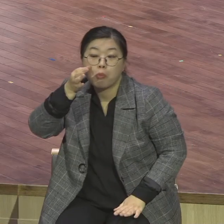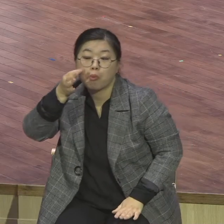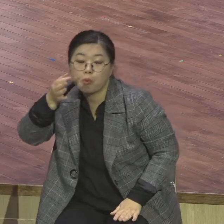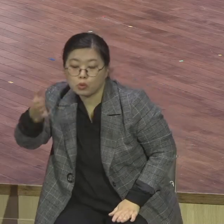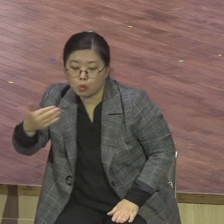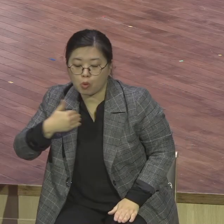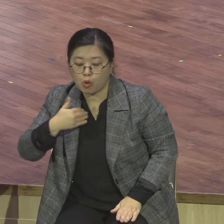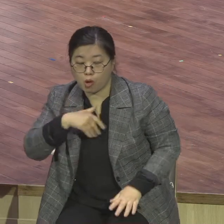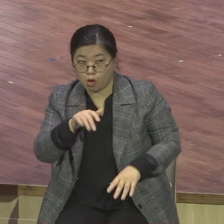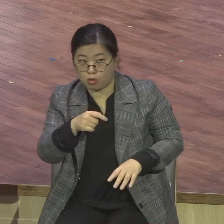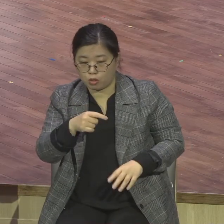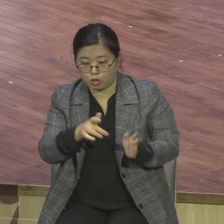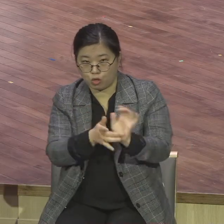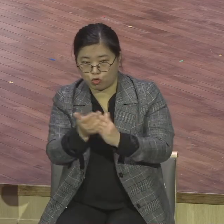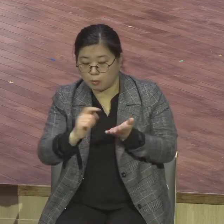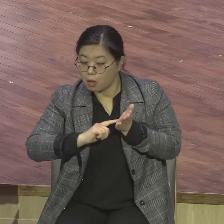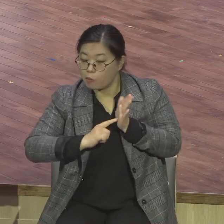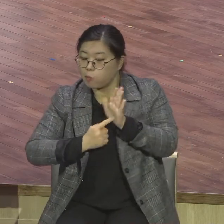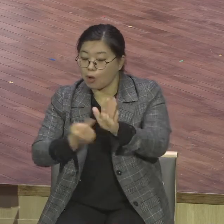바울이 그렇게